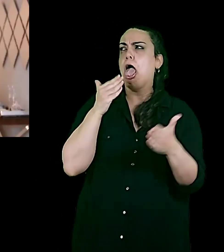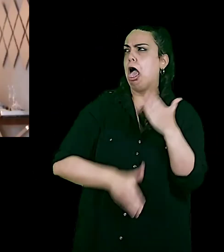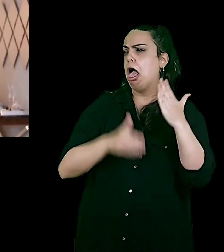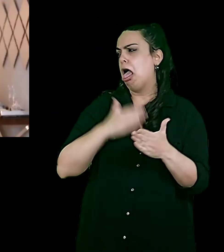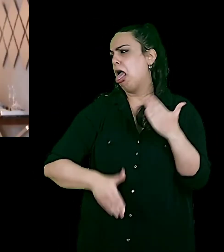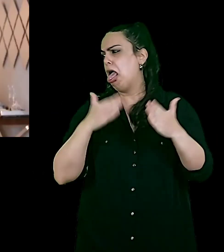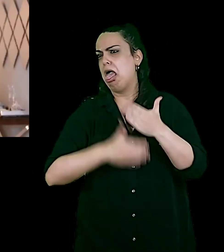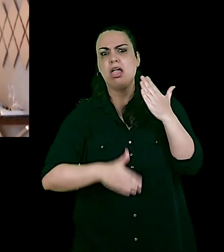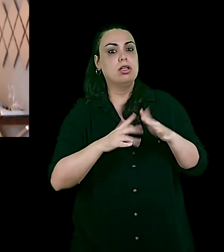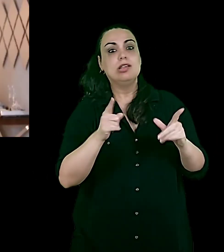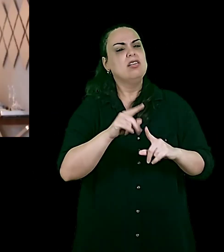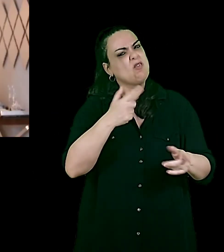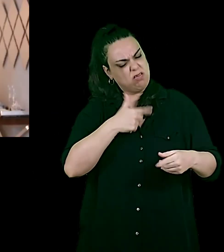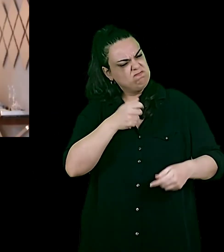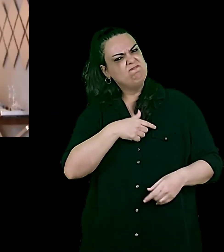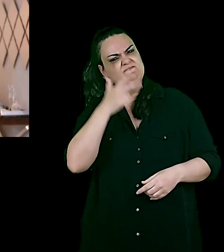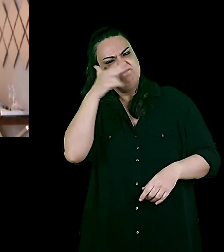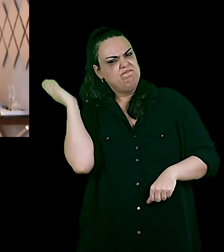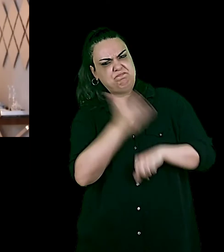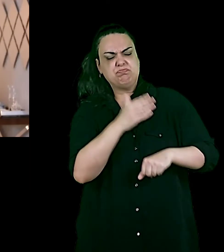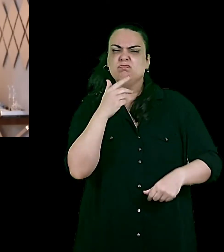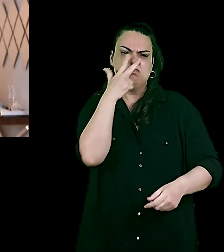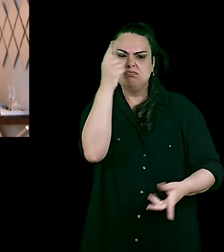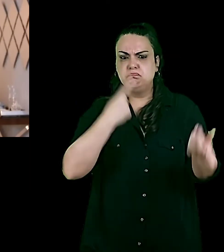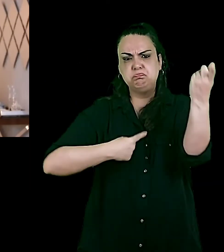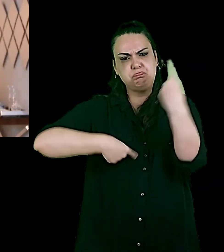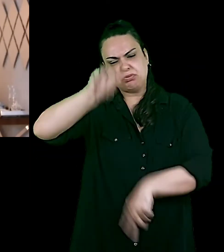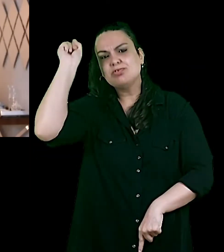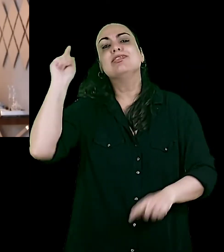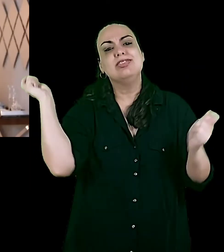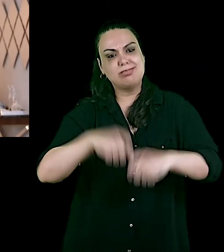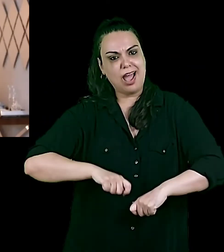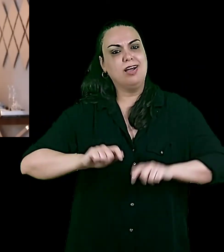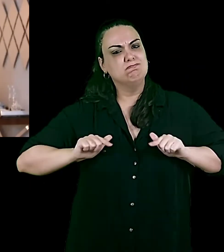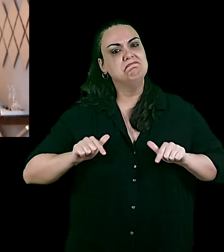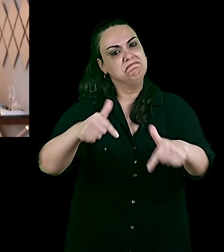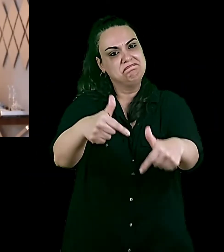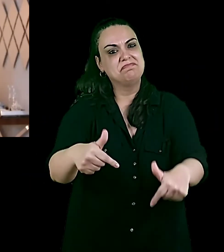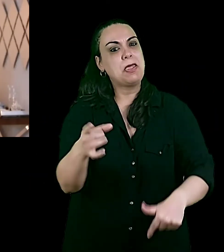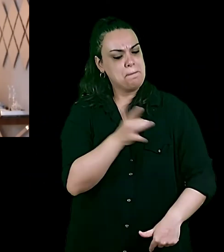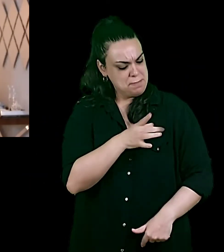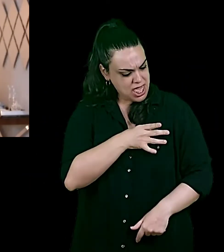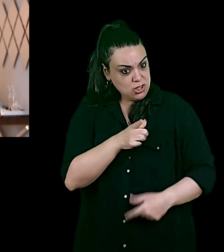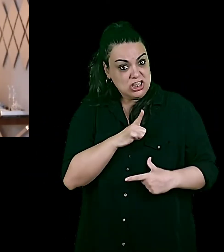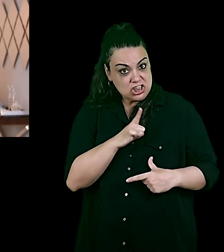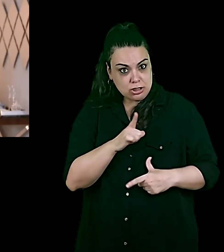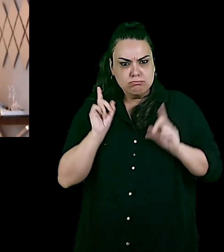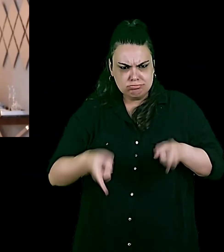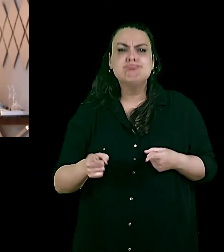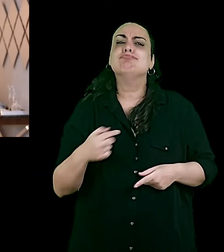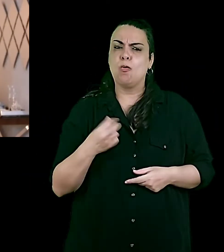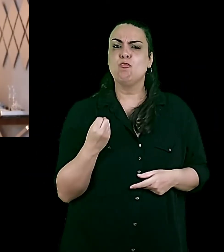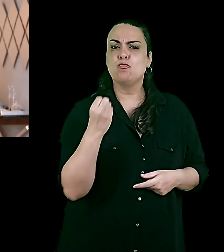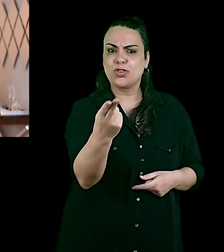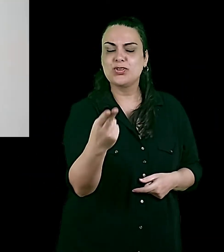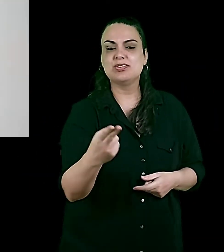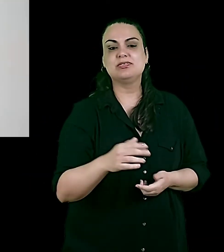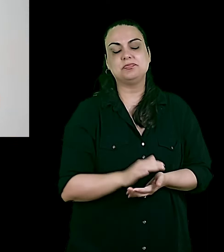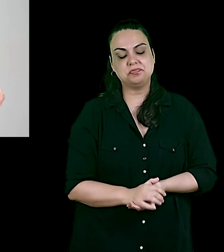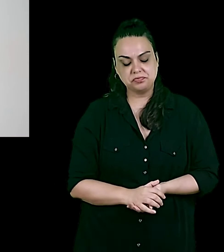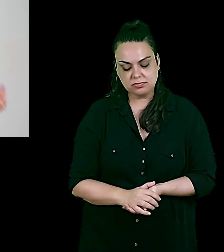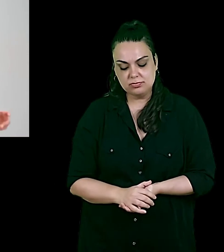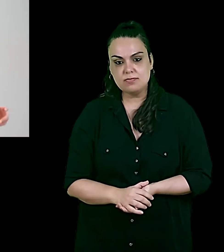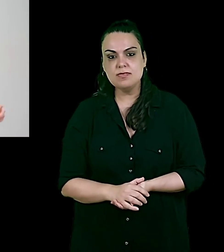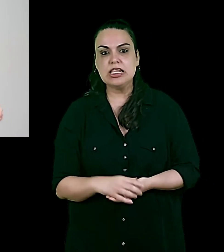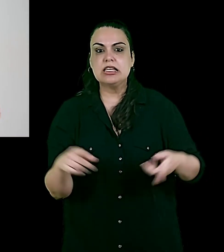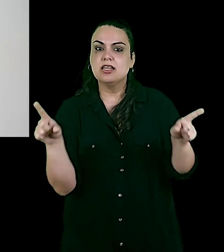frear de viver a desenvoltura do seu chamado. Partindo disso, vai com medo mesmo. Uma segunda coisa que a gente vê que